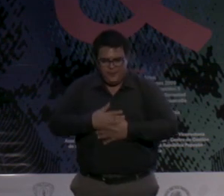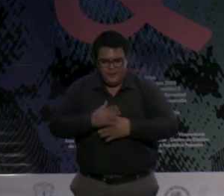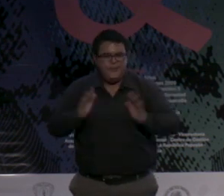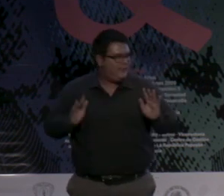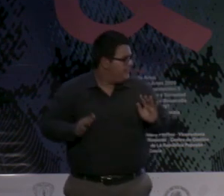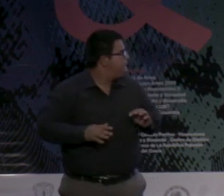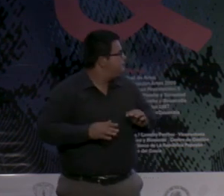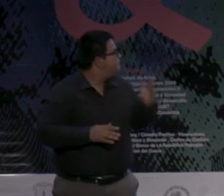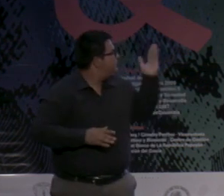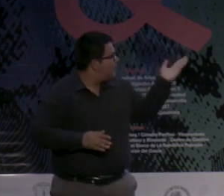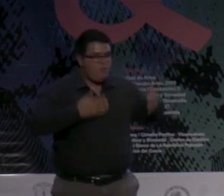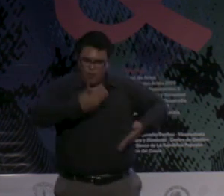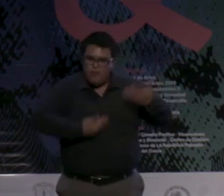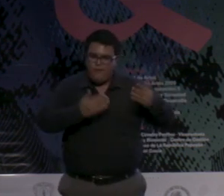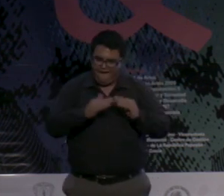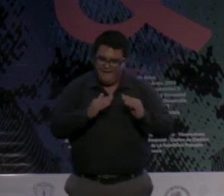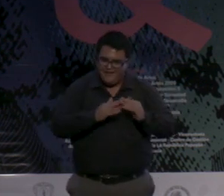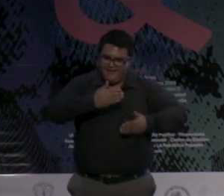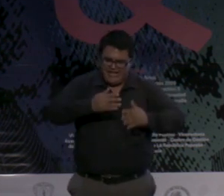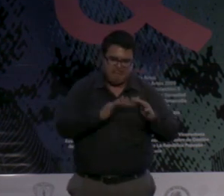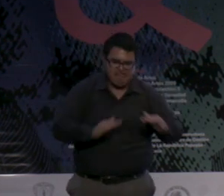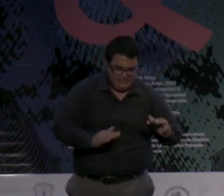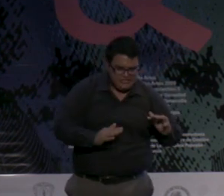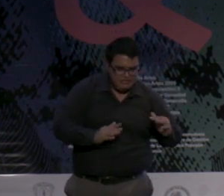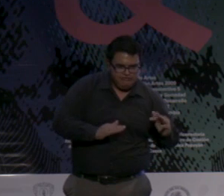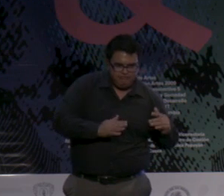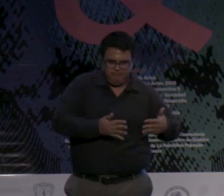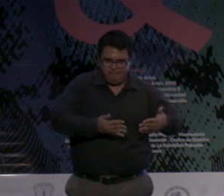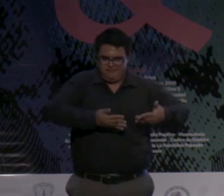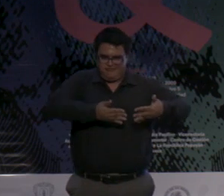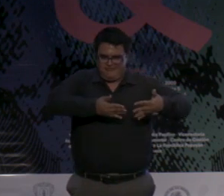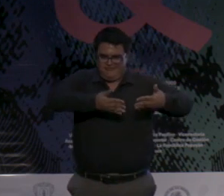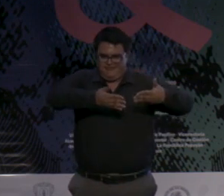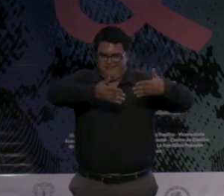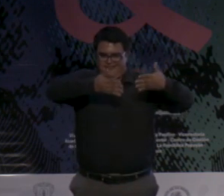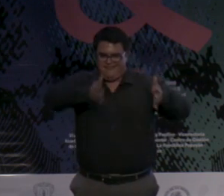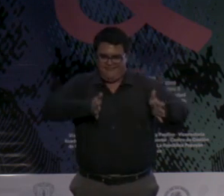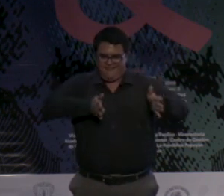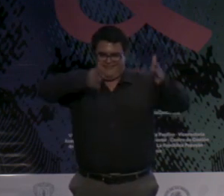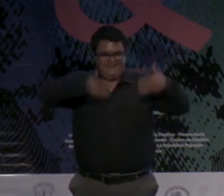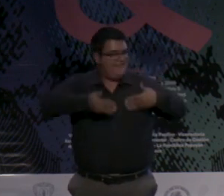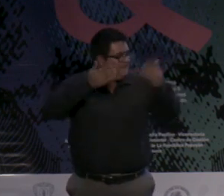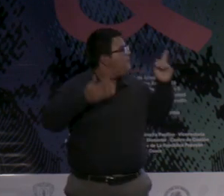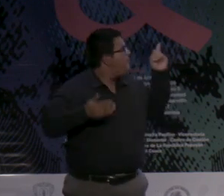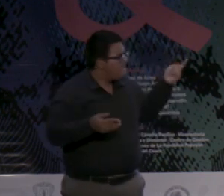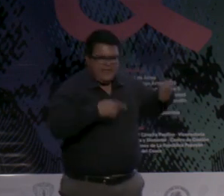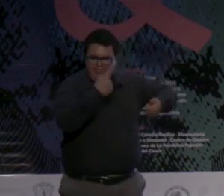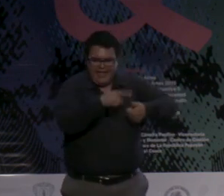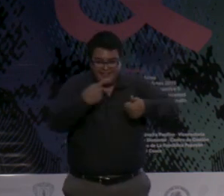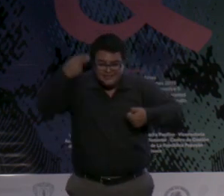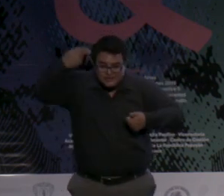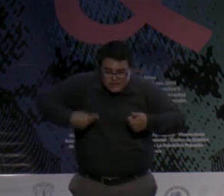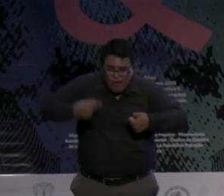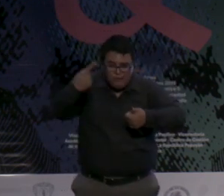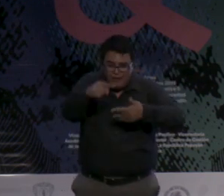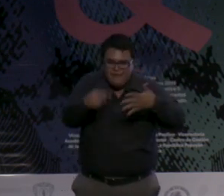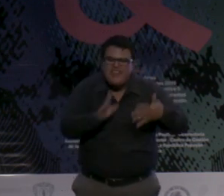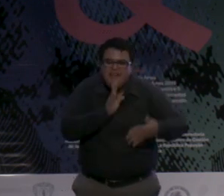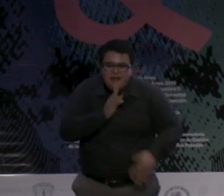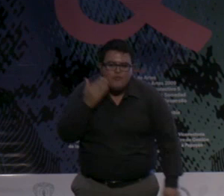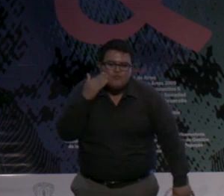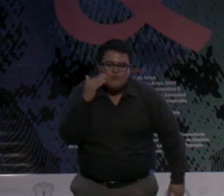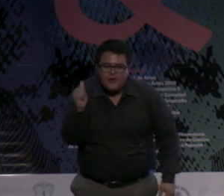vida. Ella nunca se volvió a casar, no se casó con su novio don Armejo, siguen siendo novios, pero ella hizo su casa para sus hijos.